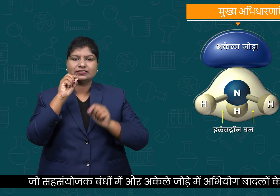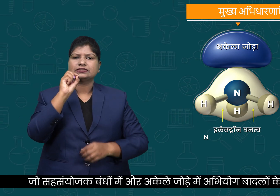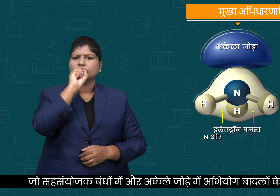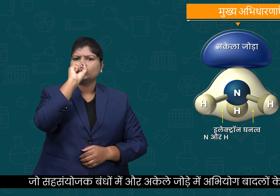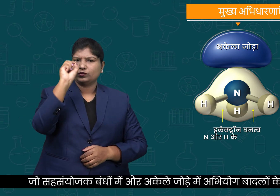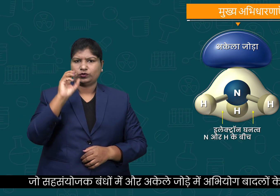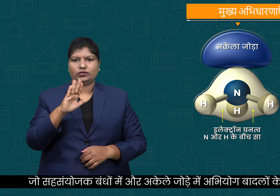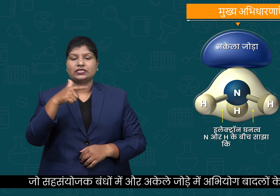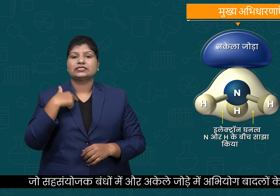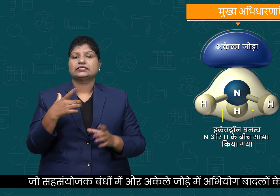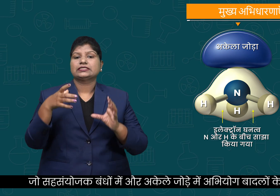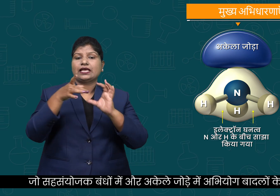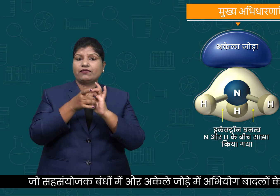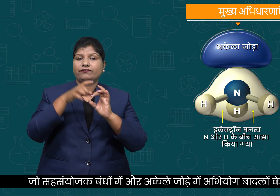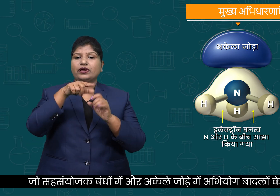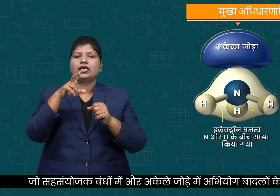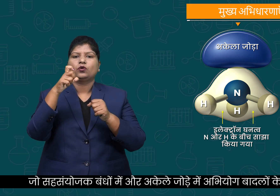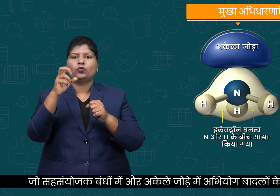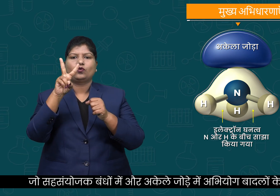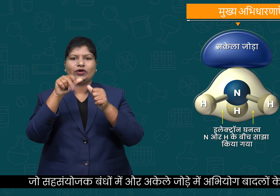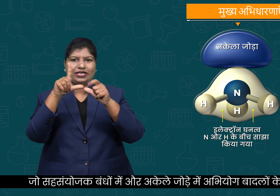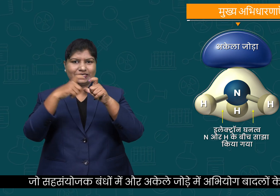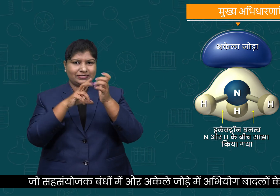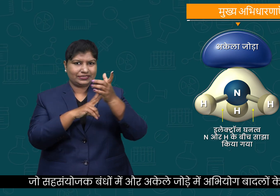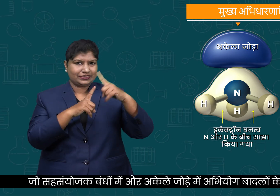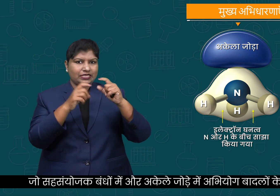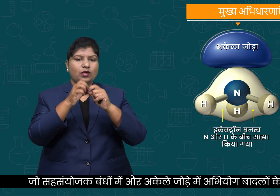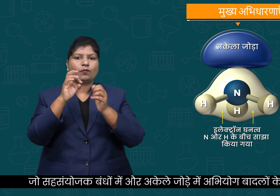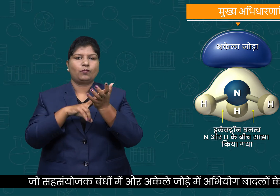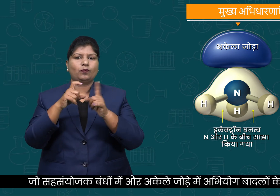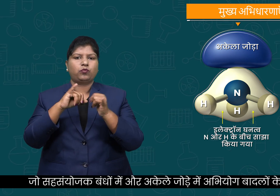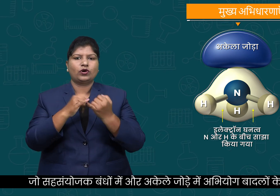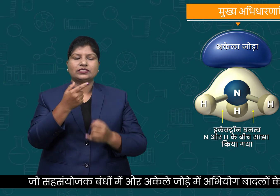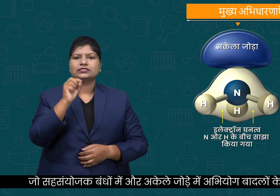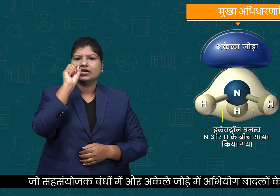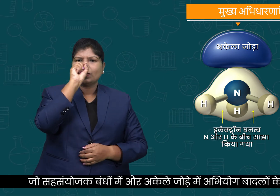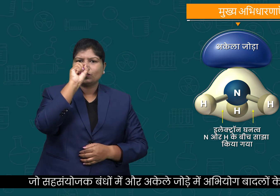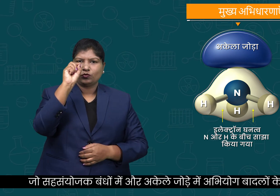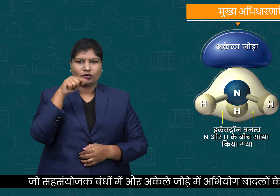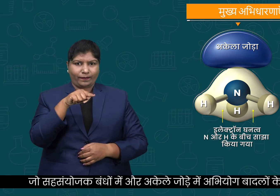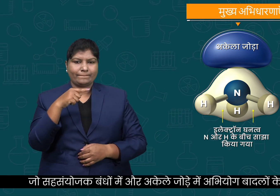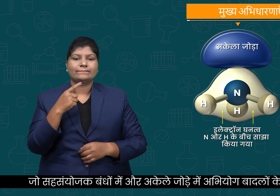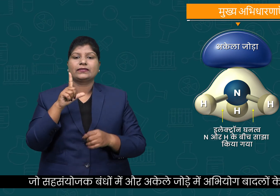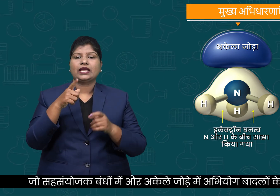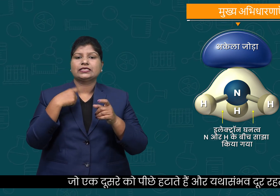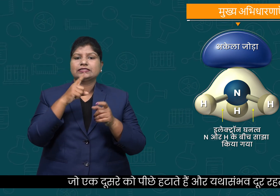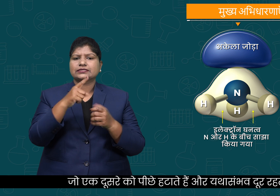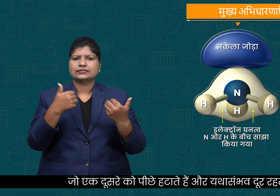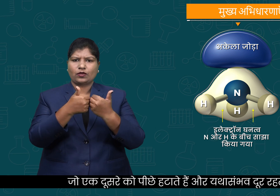जो सहसंयोजक बंधों में और अकेले जोड़े में अभियोग बादल के रूप में होते हैं, जो एक